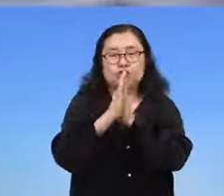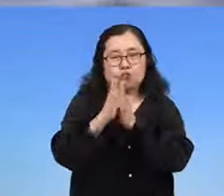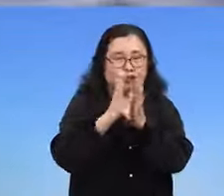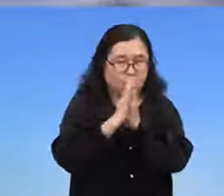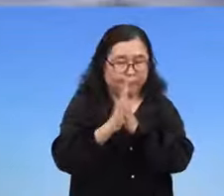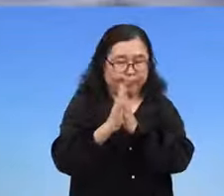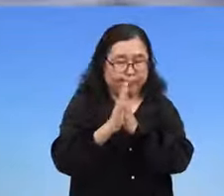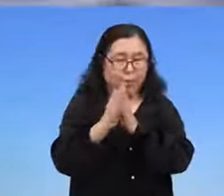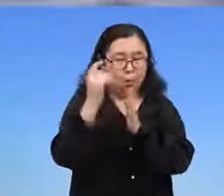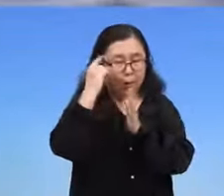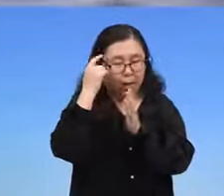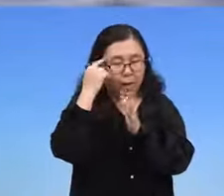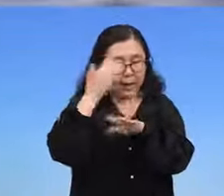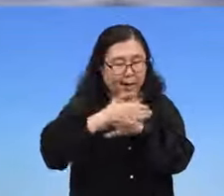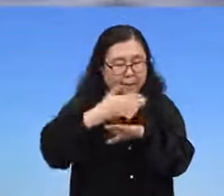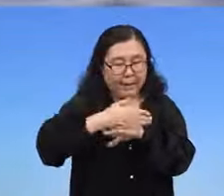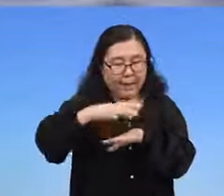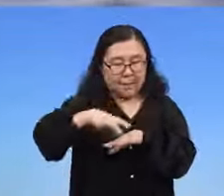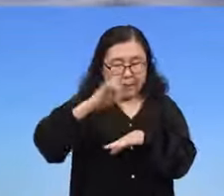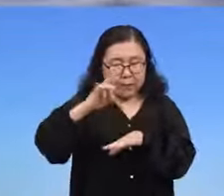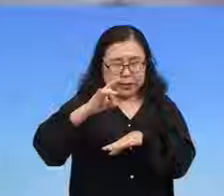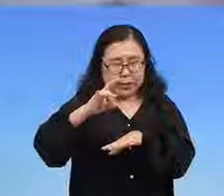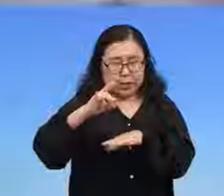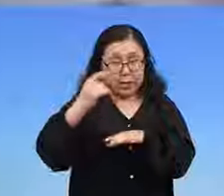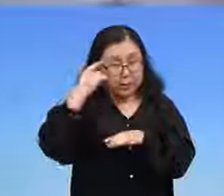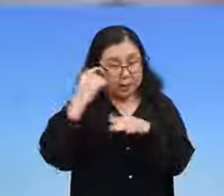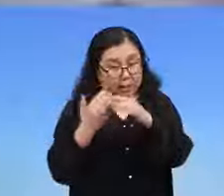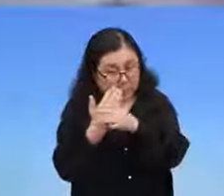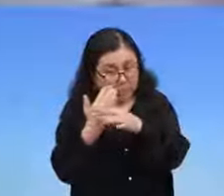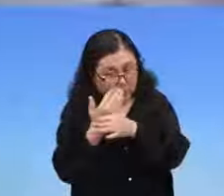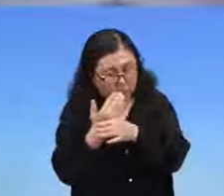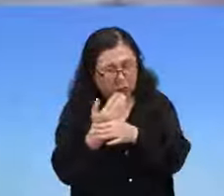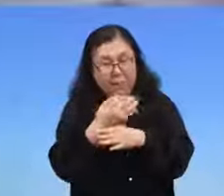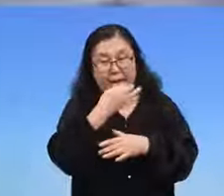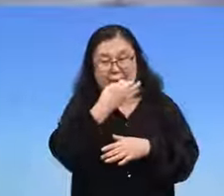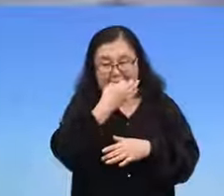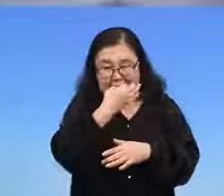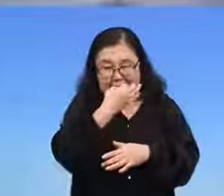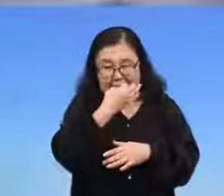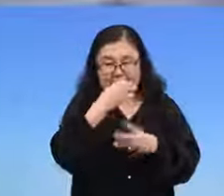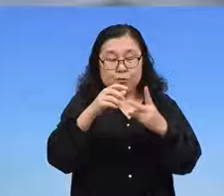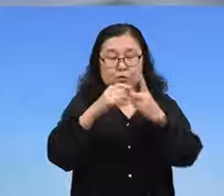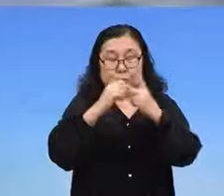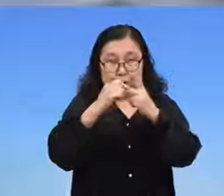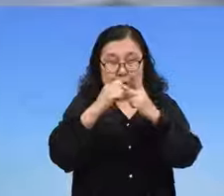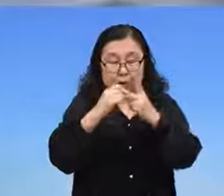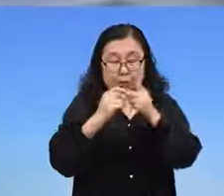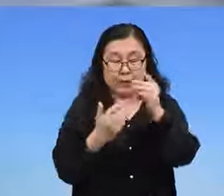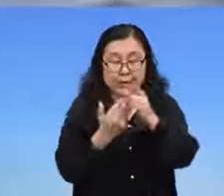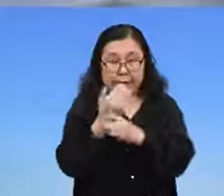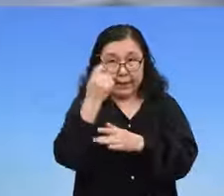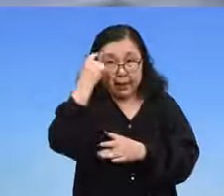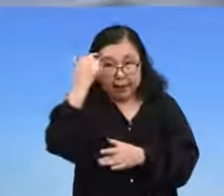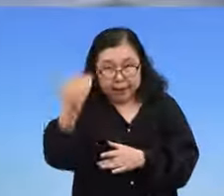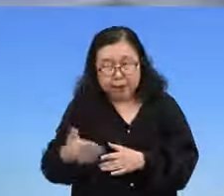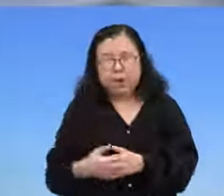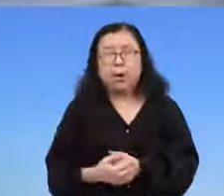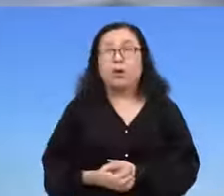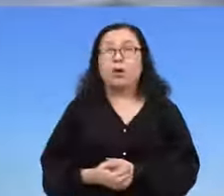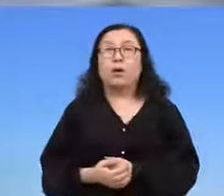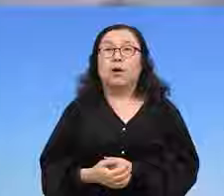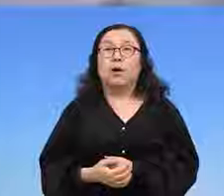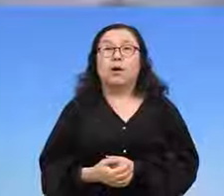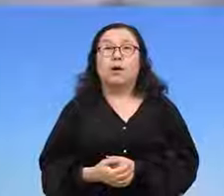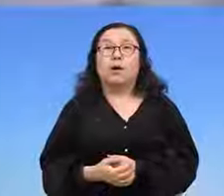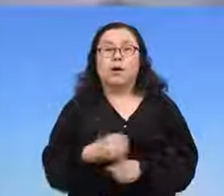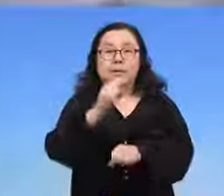왜 감사를 먼저 떠올리고 내 욕심을 갖지 않게 해달라는 소원이 그 다음 나올까요? 제가 경험해